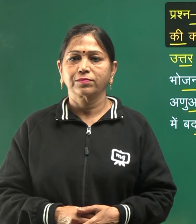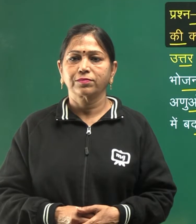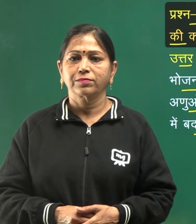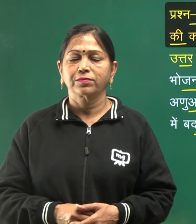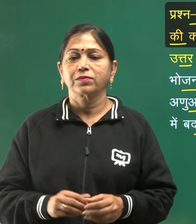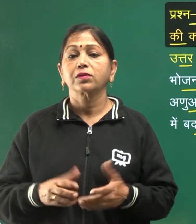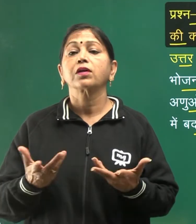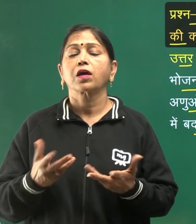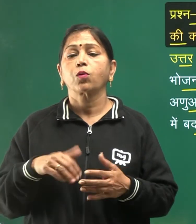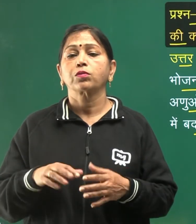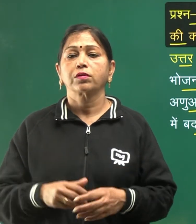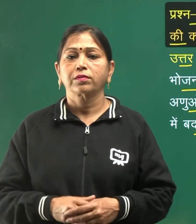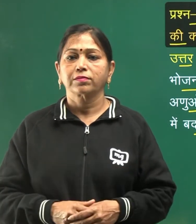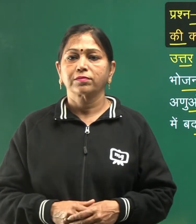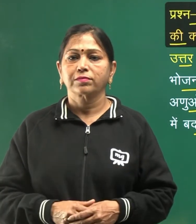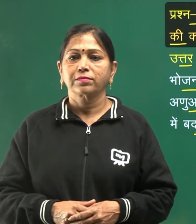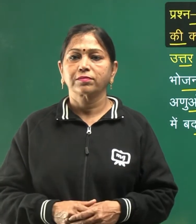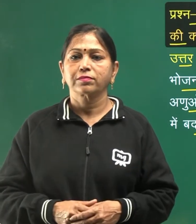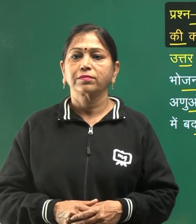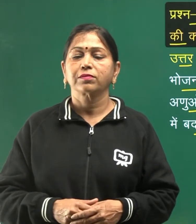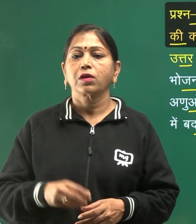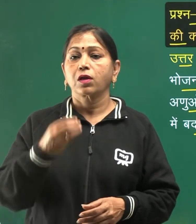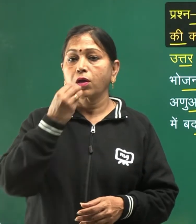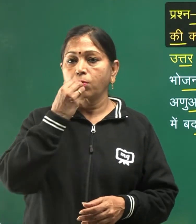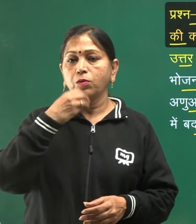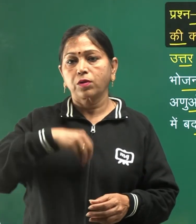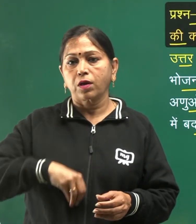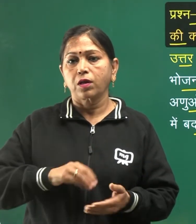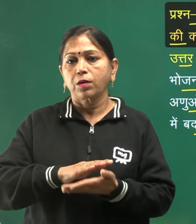इससे क्या होता है? भोजन का पाचन